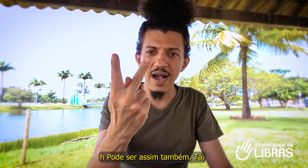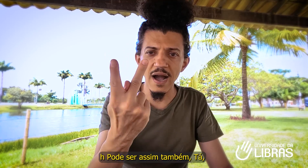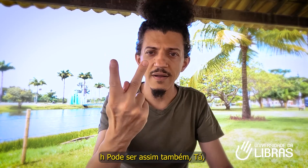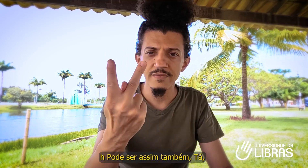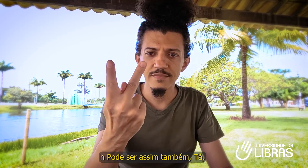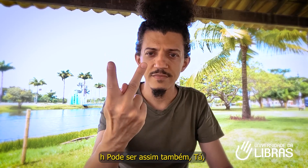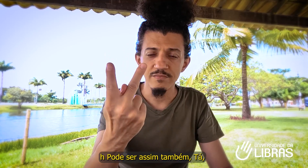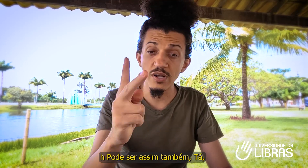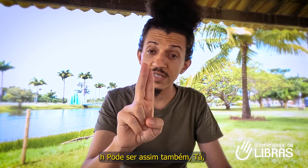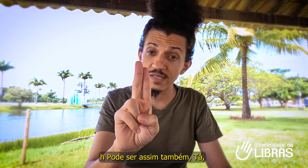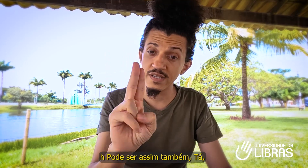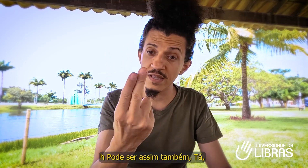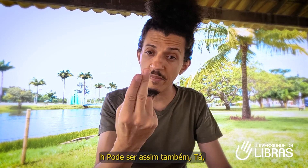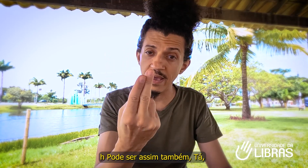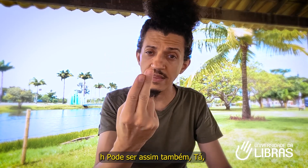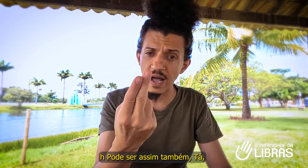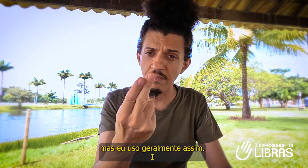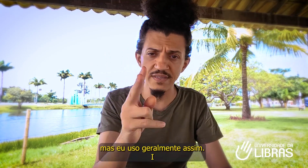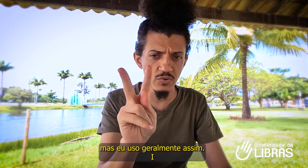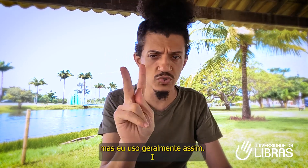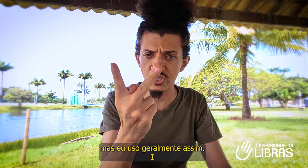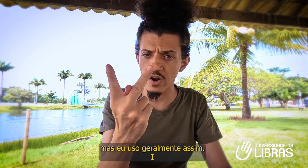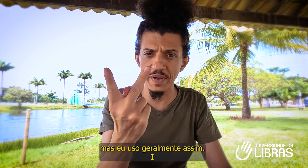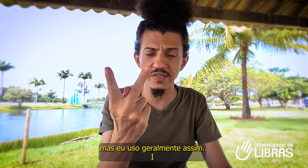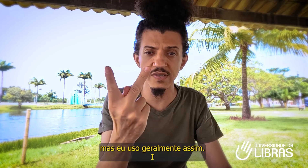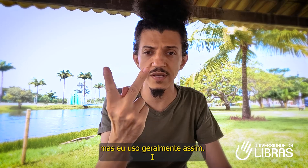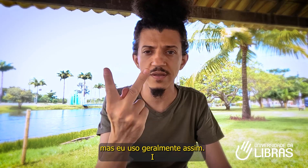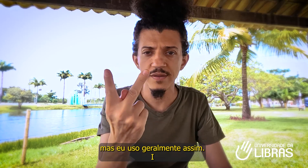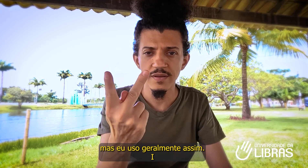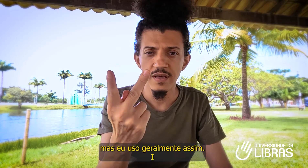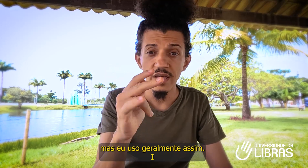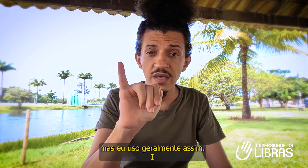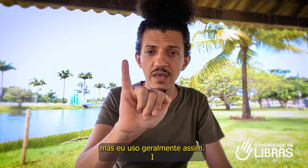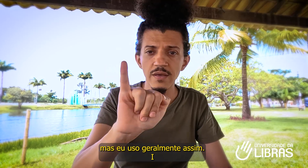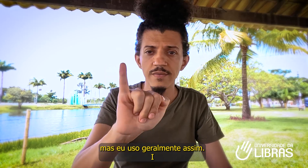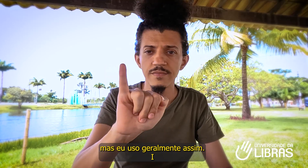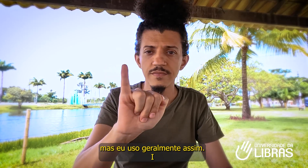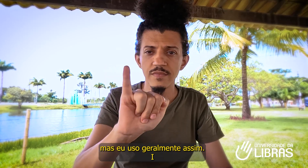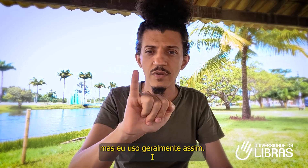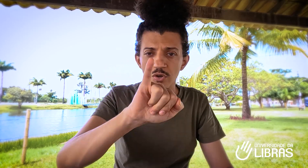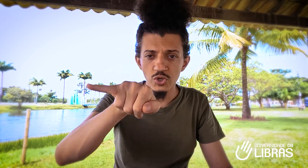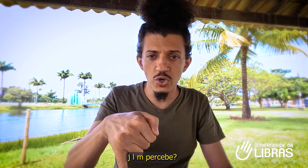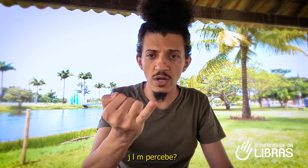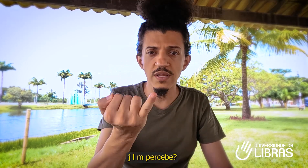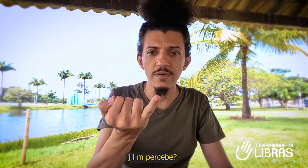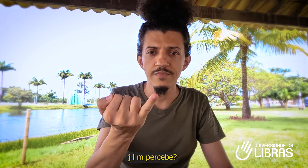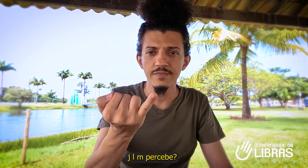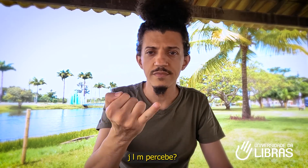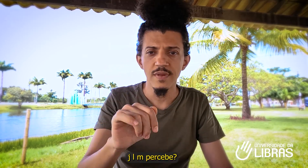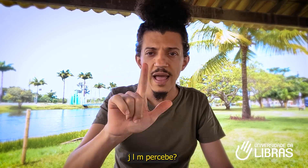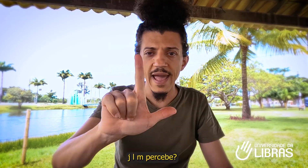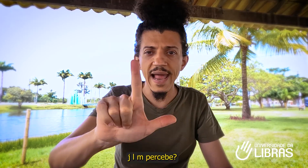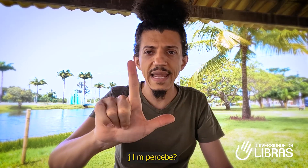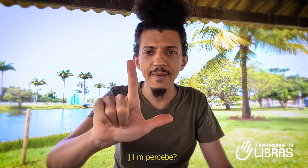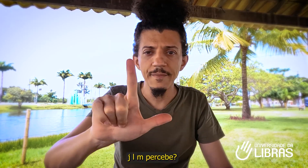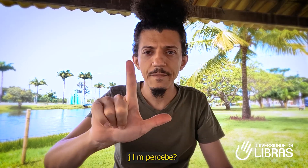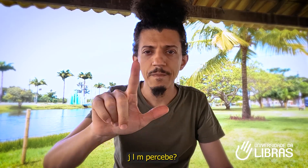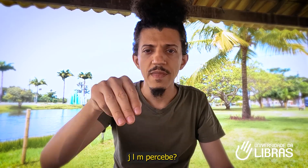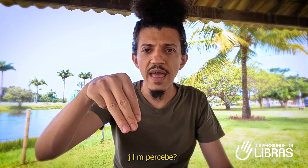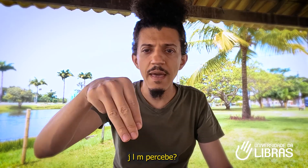H, pode ser assim também, tá? Mas eu uso geralmente assim. I, J, L,